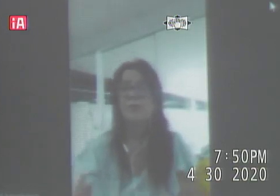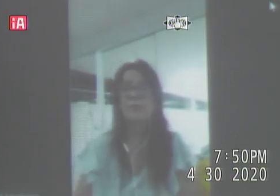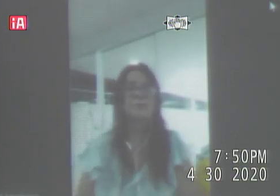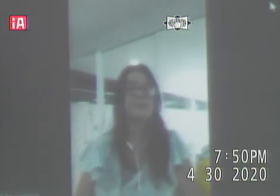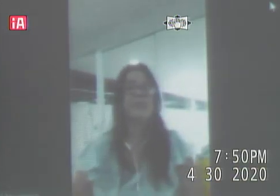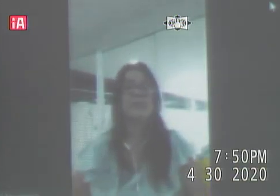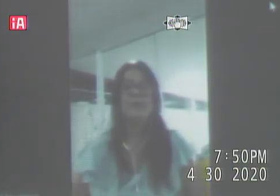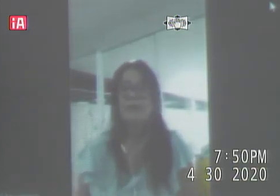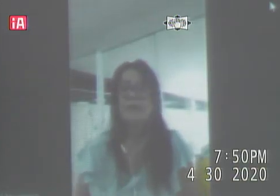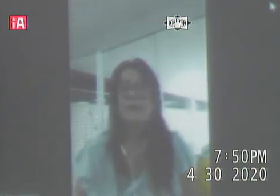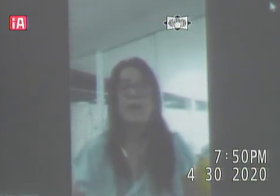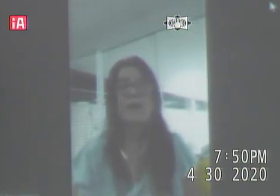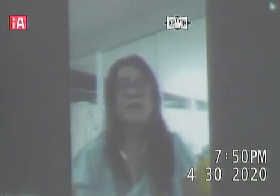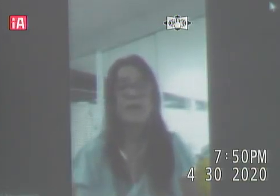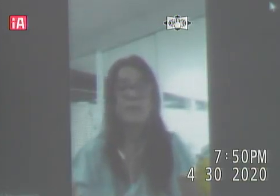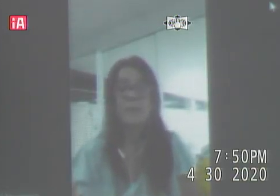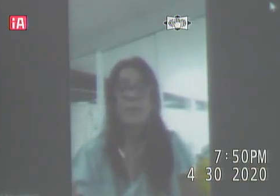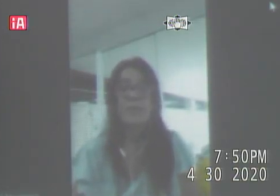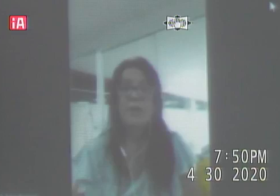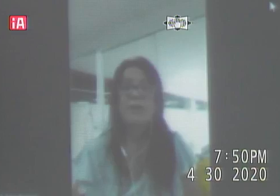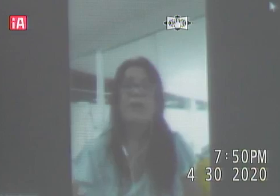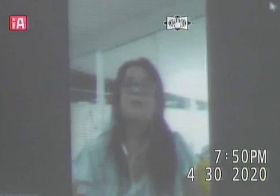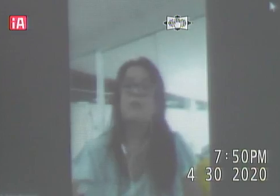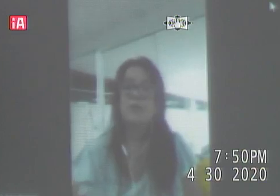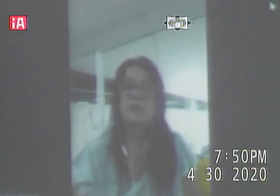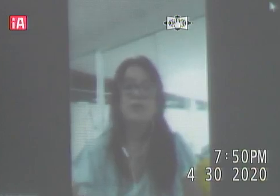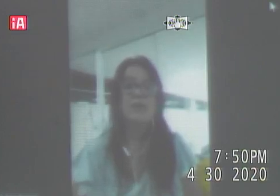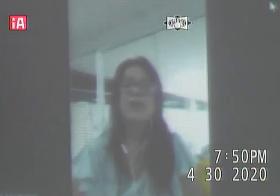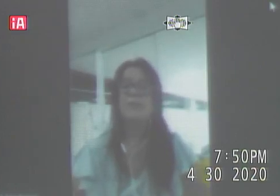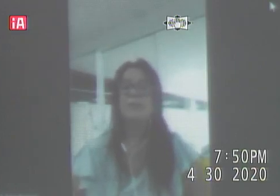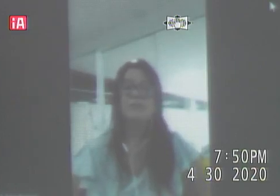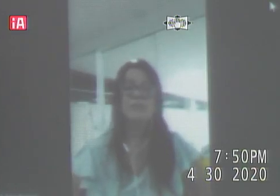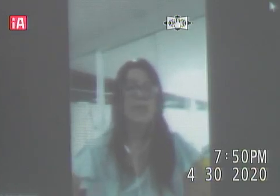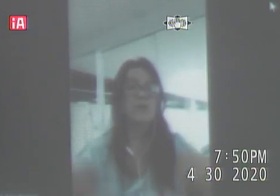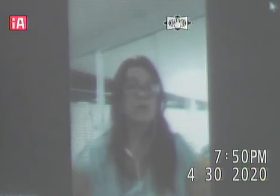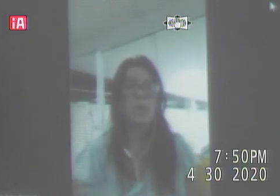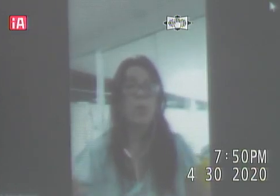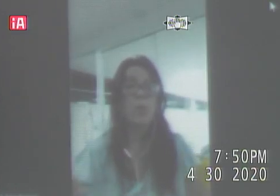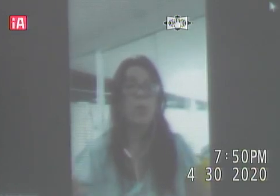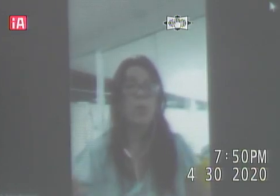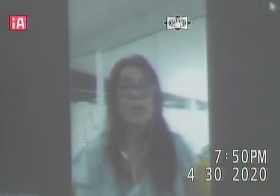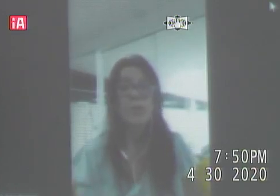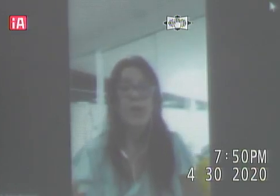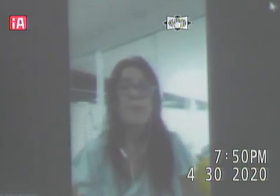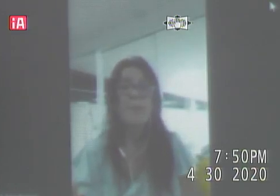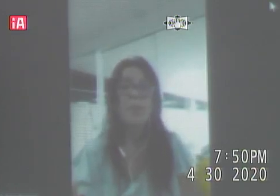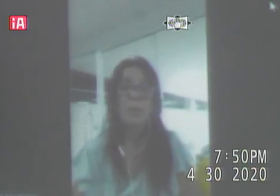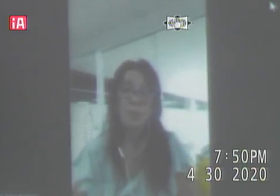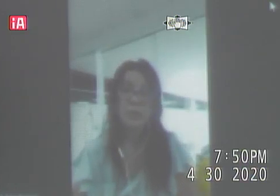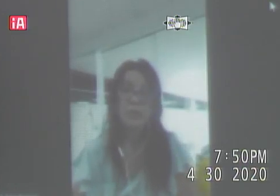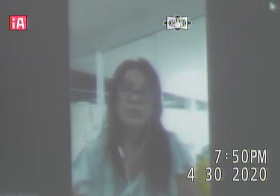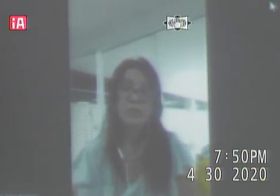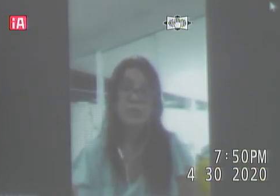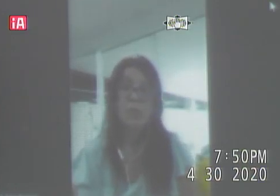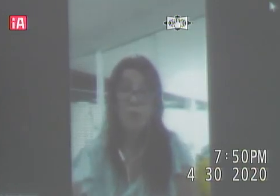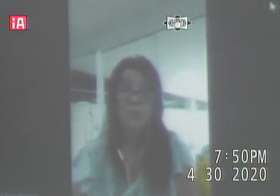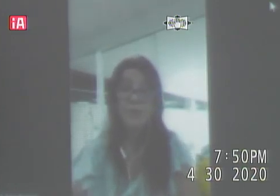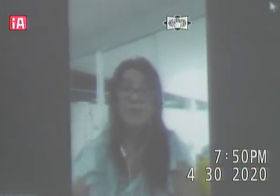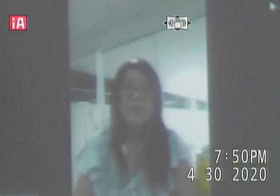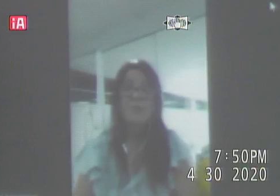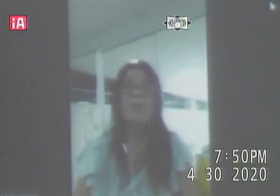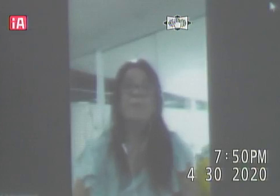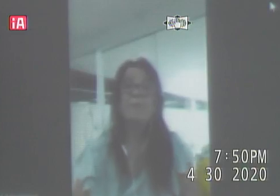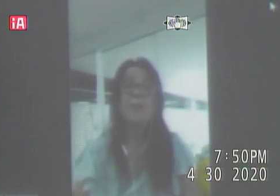as pessoas, né, saírem, também tem que se conscientizarem para não saírem todas à procura de